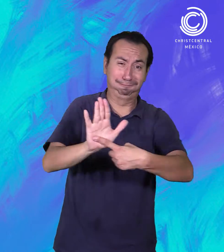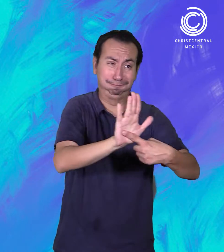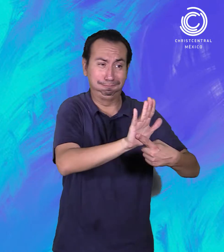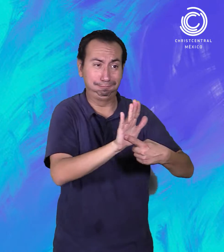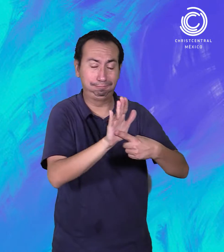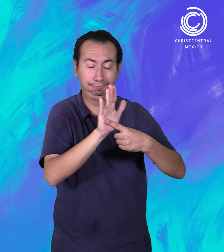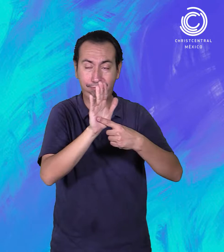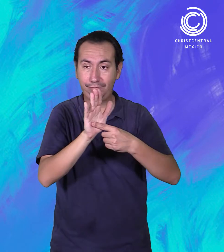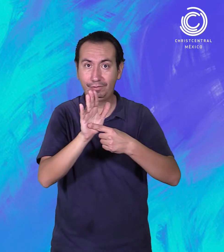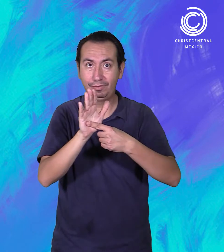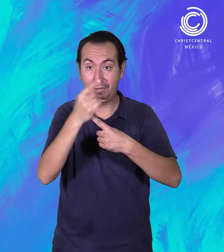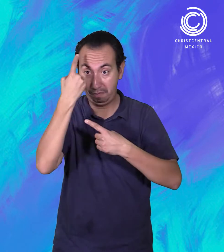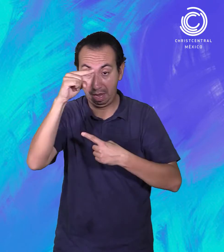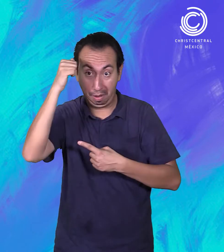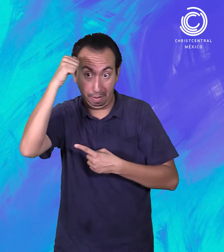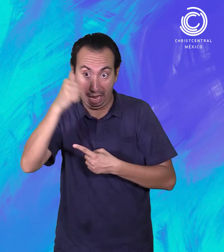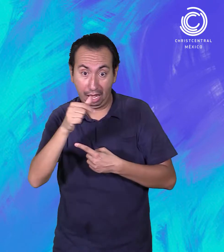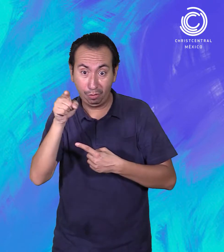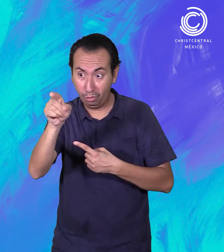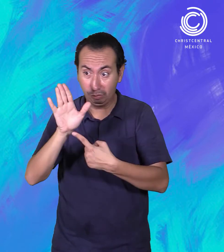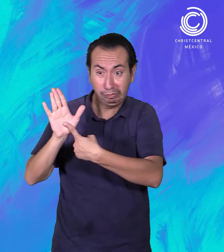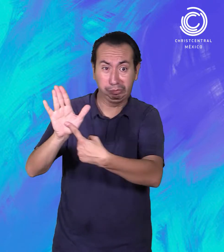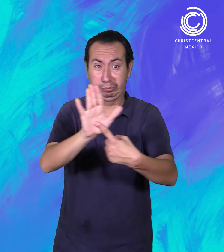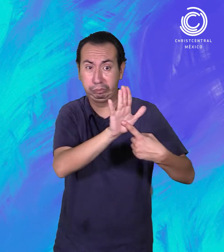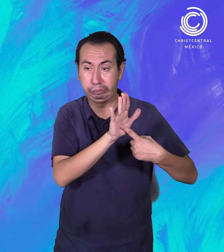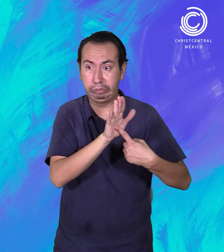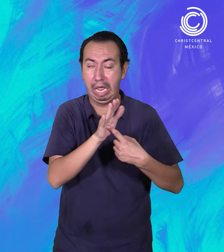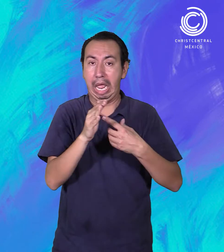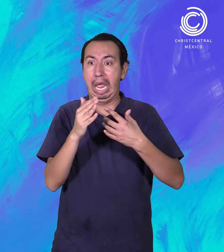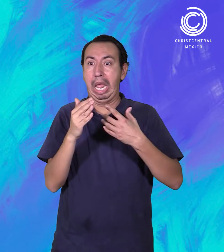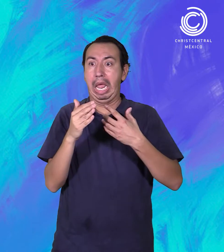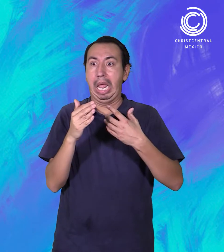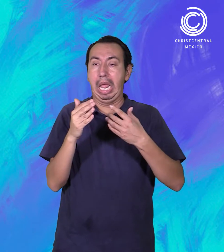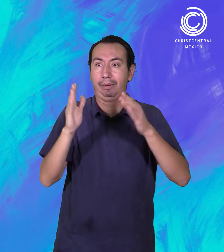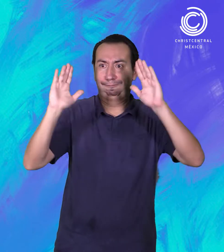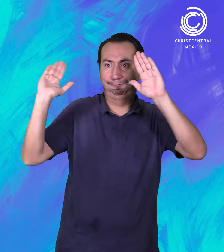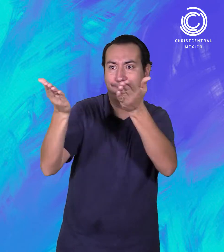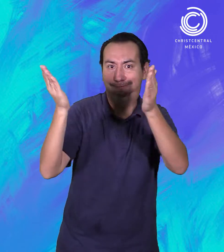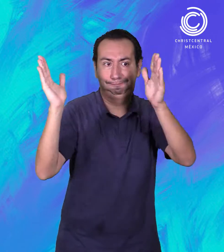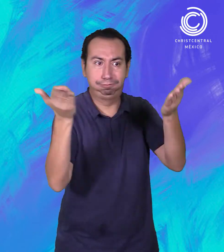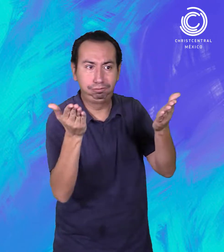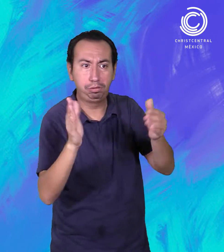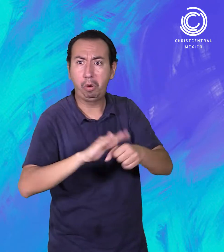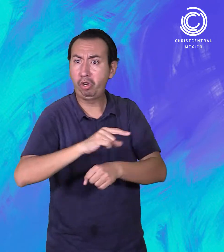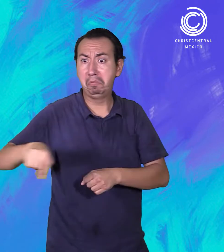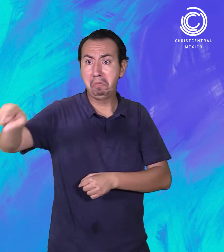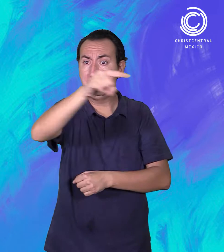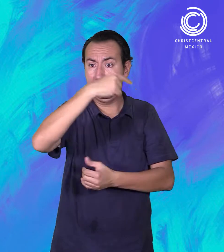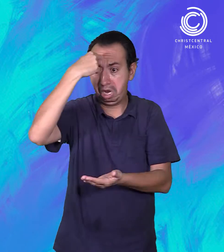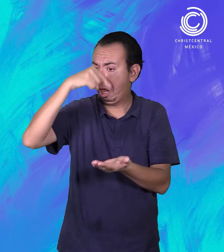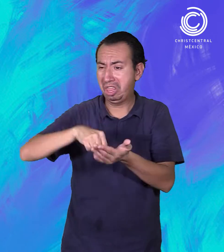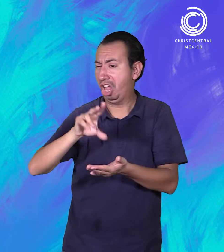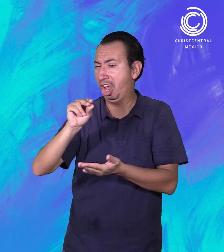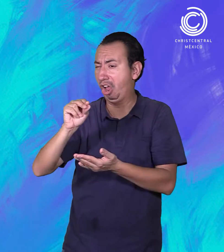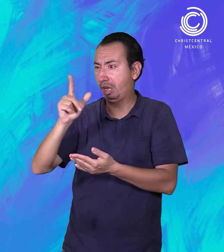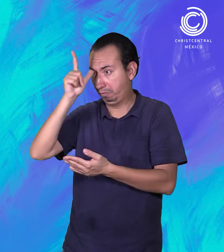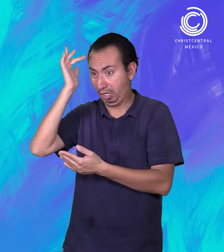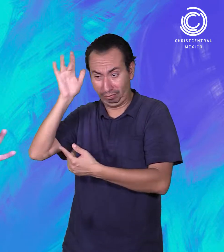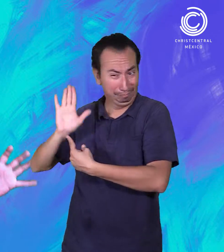para convencerlos de pecado. De pecado dice, por cuanto no creen en mí.